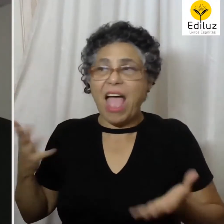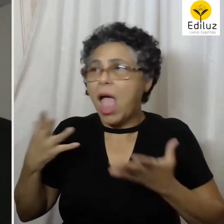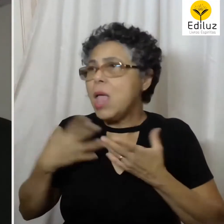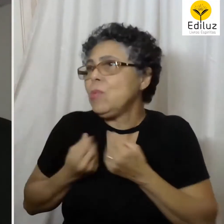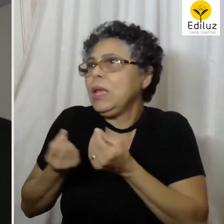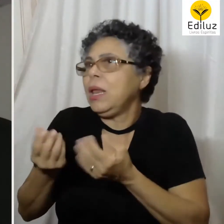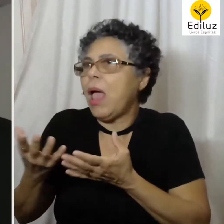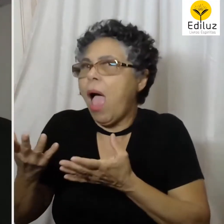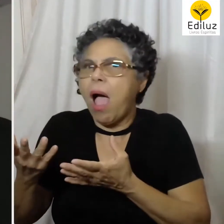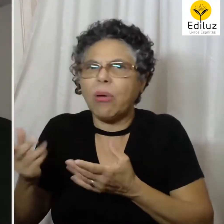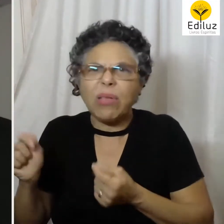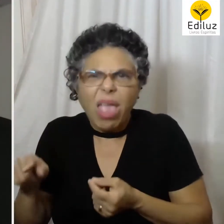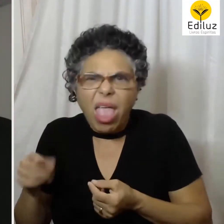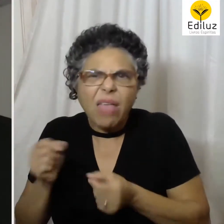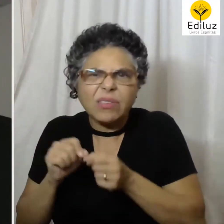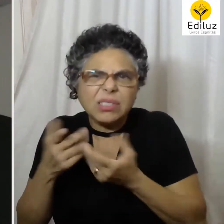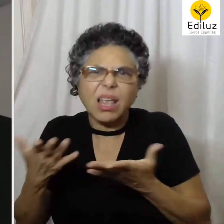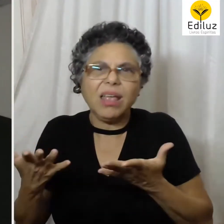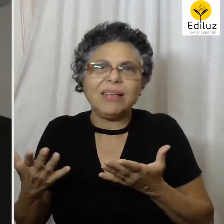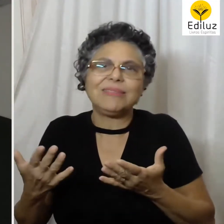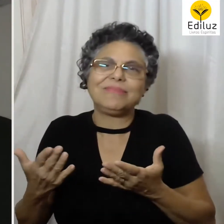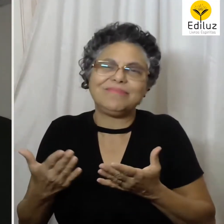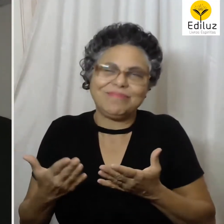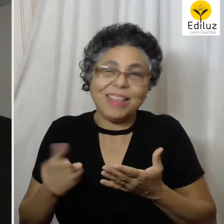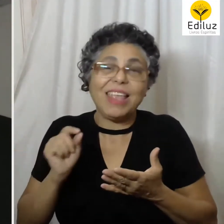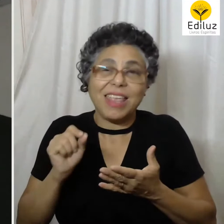expectativas. A psicologia